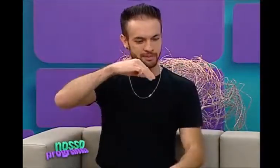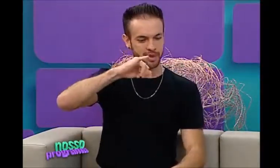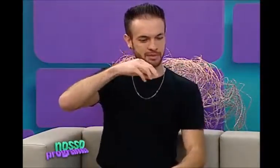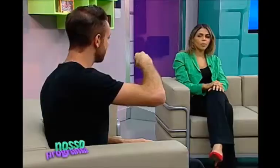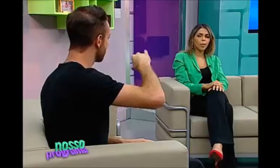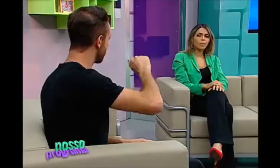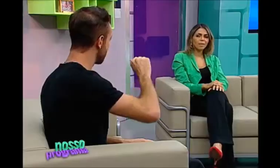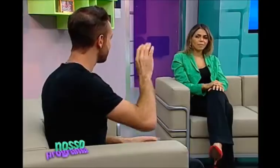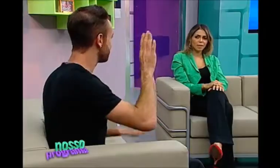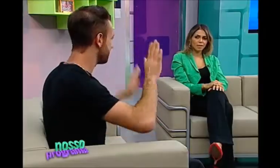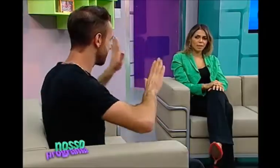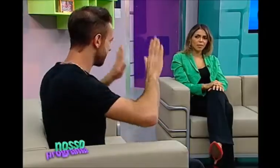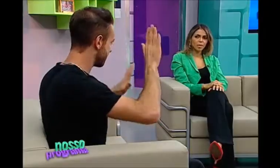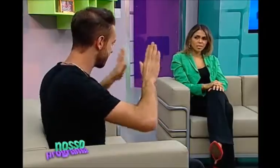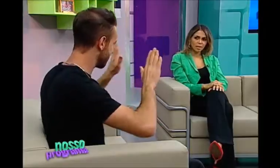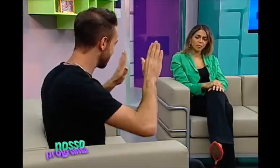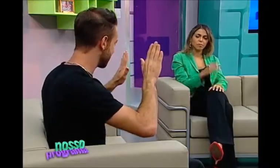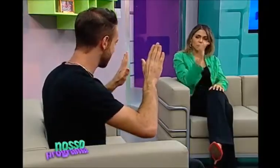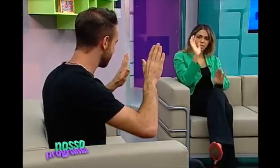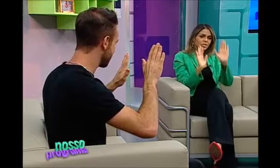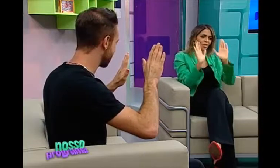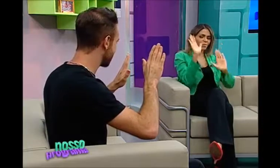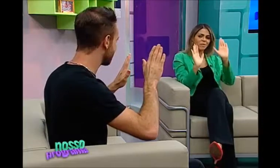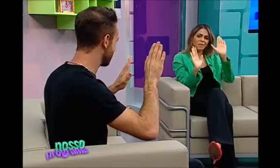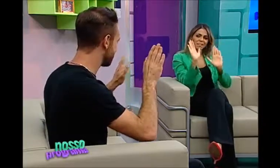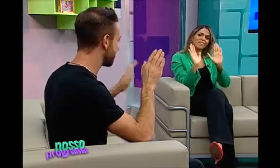É tipo uma mímica, né? Por exemplo, esse é o sinal de mímica.